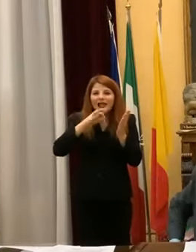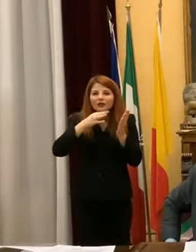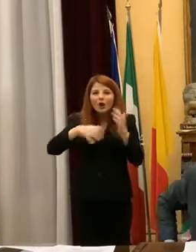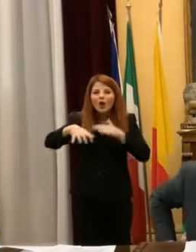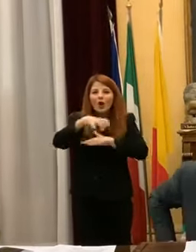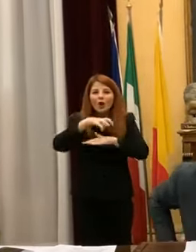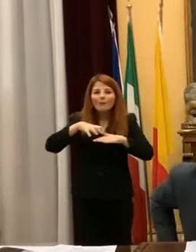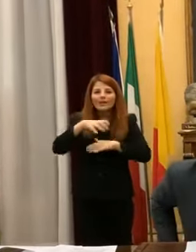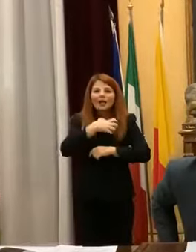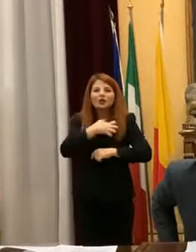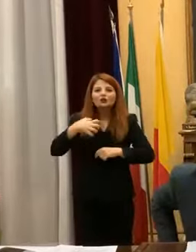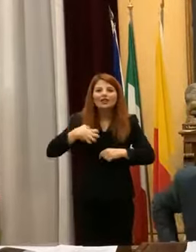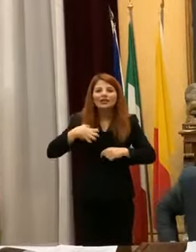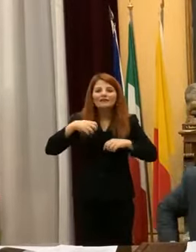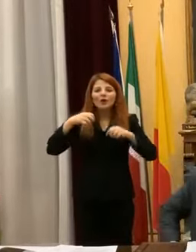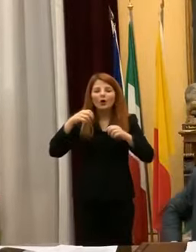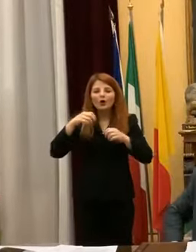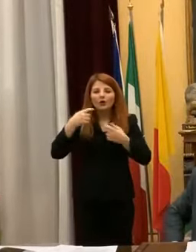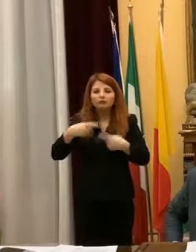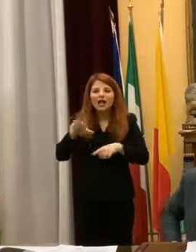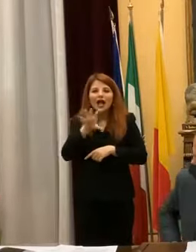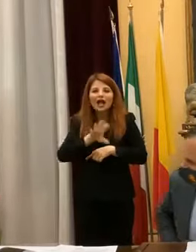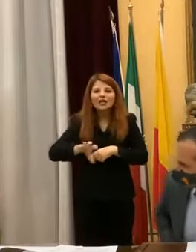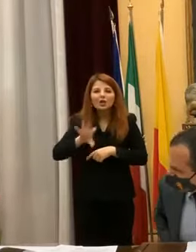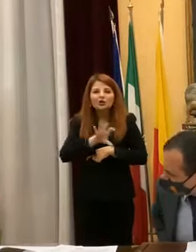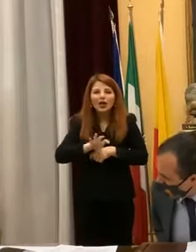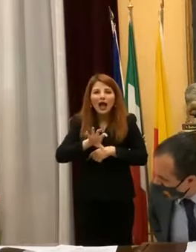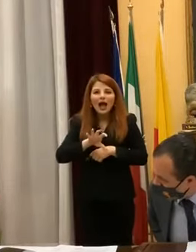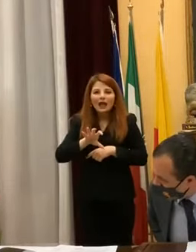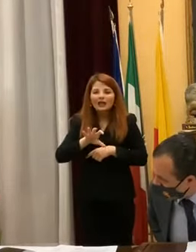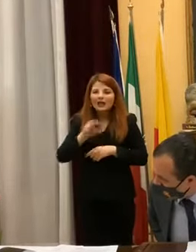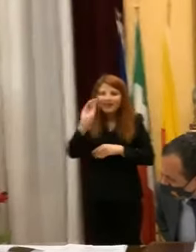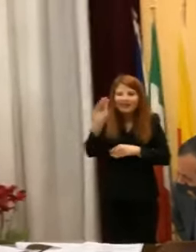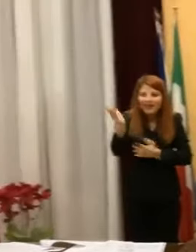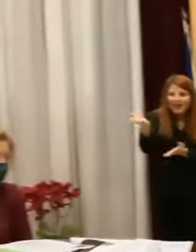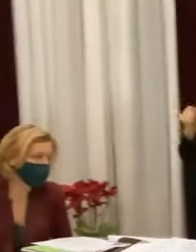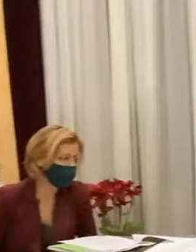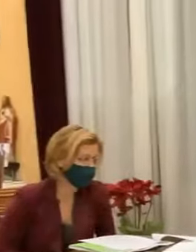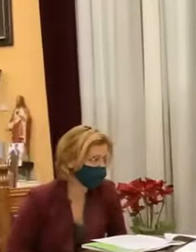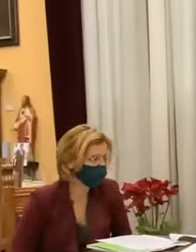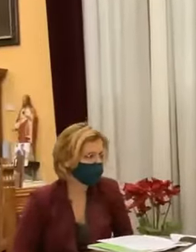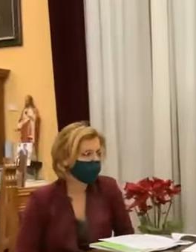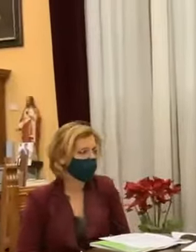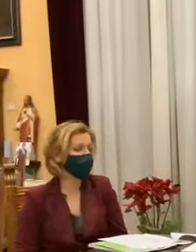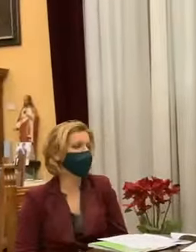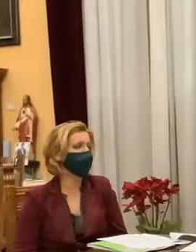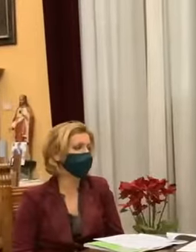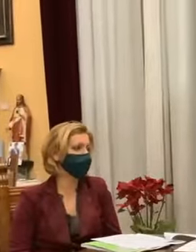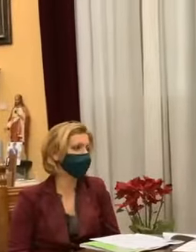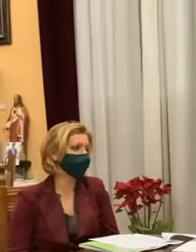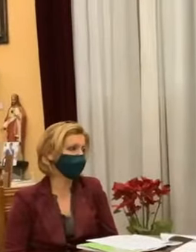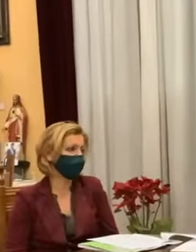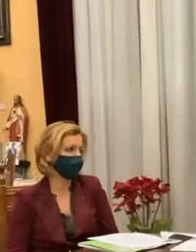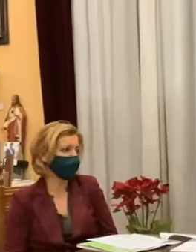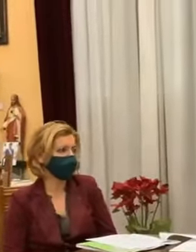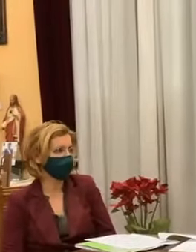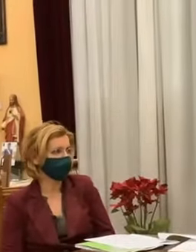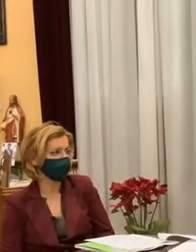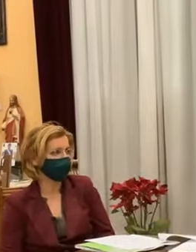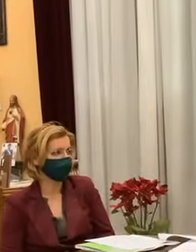questo punto, di Musumeci. Vergogna, sono quanto abbiamo fatto l'8 gennaio. 8 gennaio. Abbiamo sollecitato il